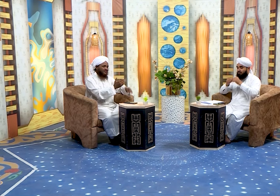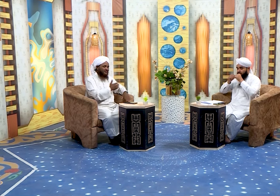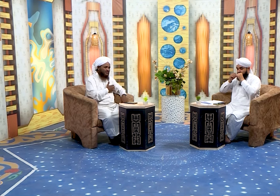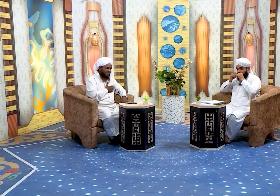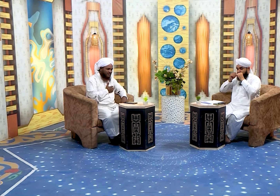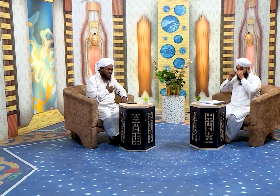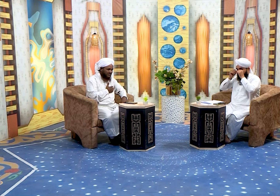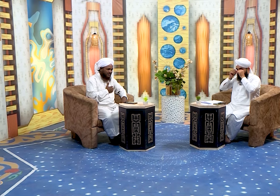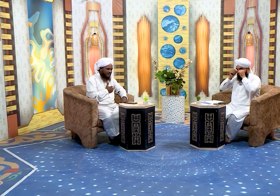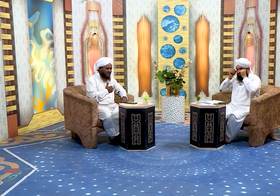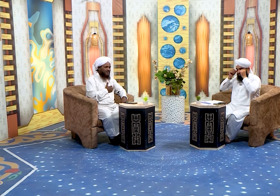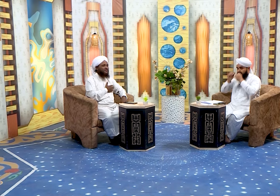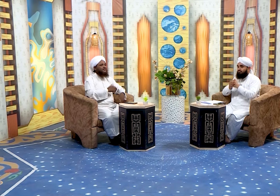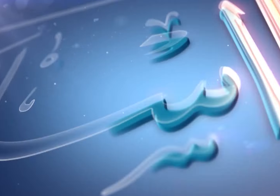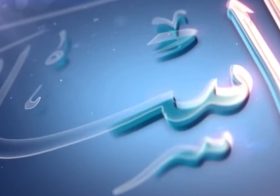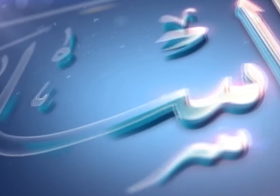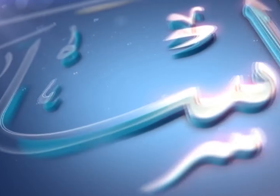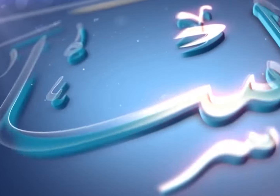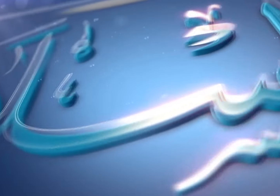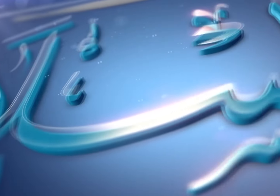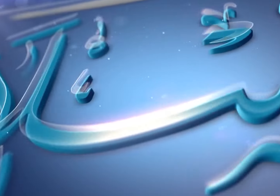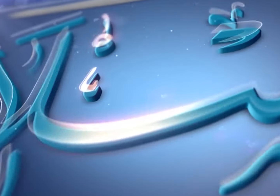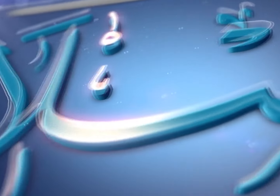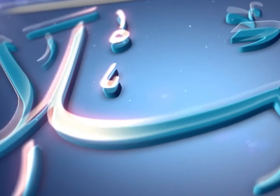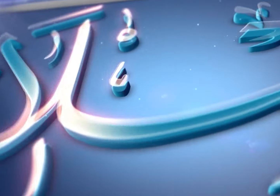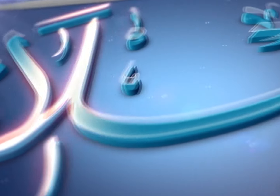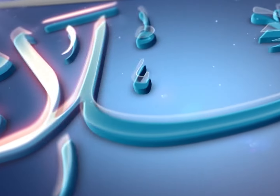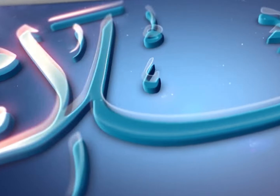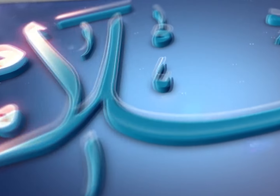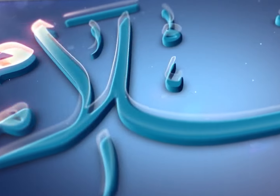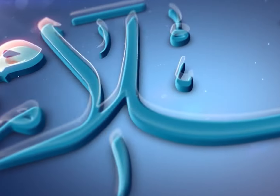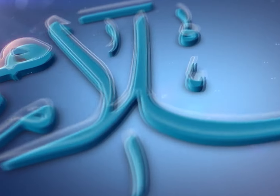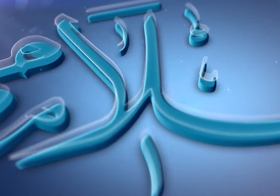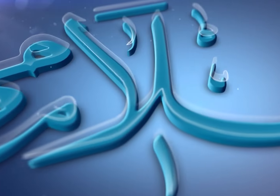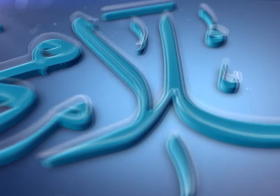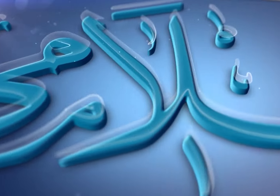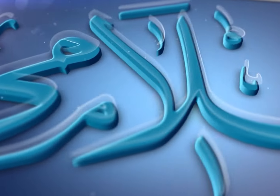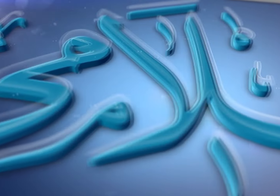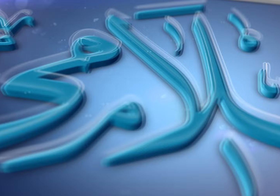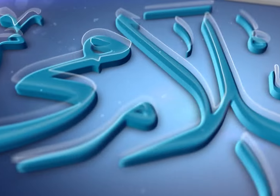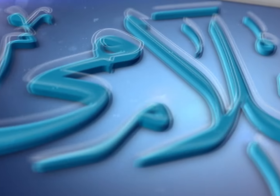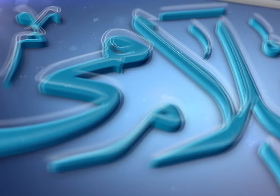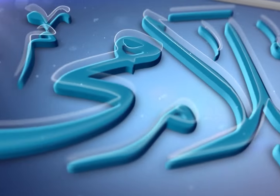علی محمد صلو اللہ علیہ وسلم میری زندگی کا مقصد تیرے دین کی سر